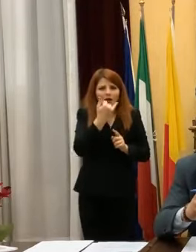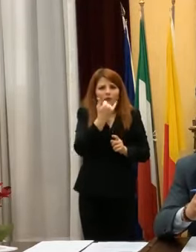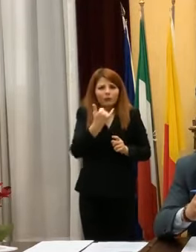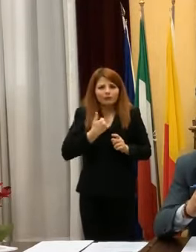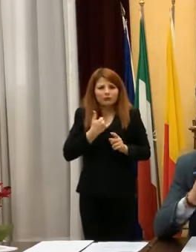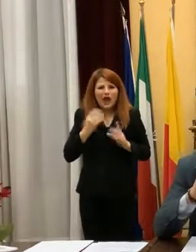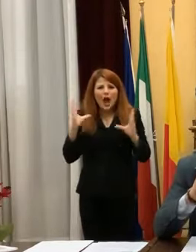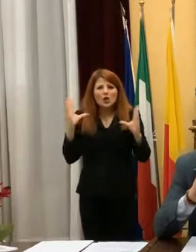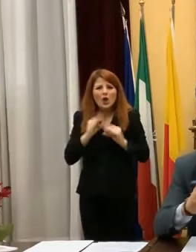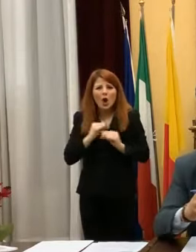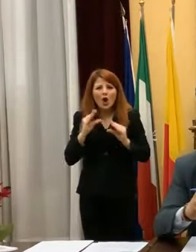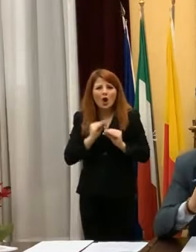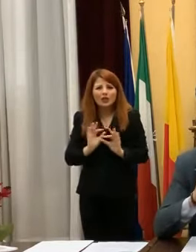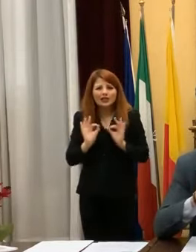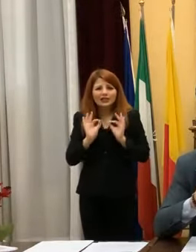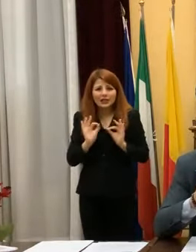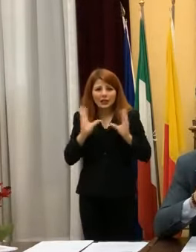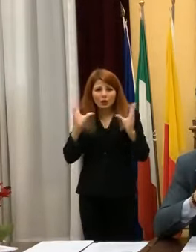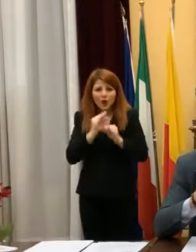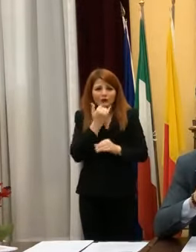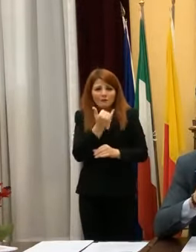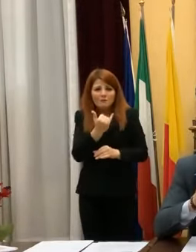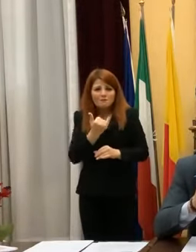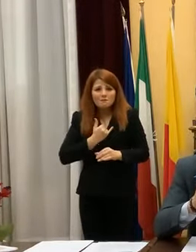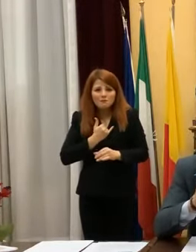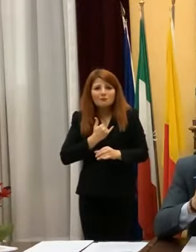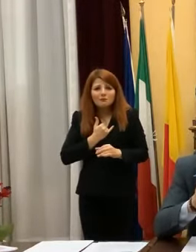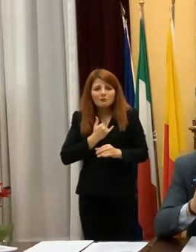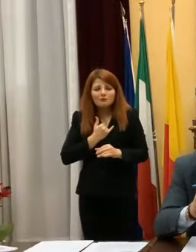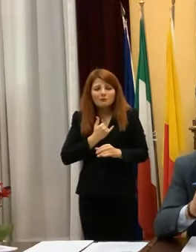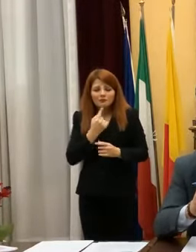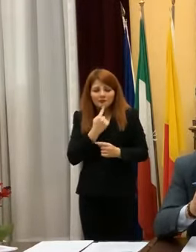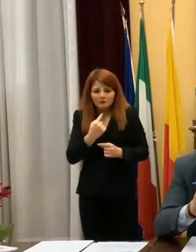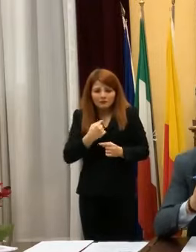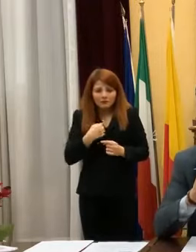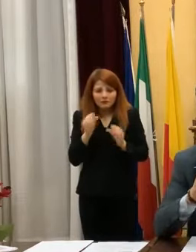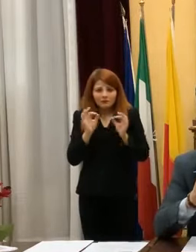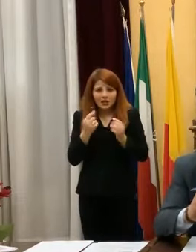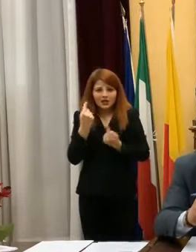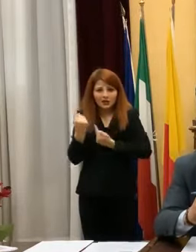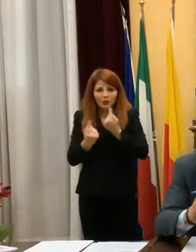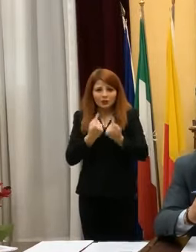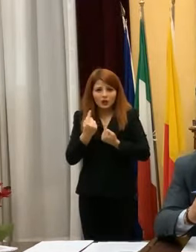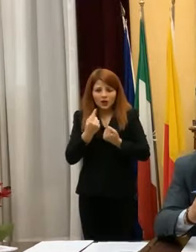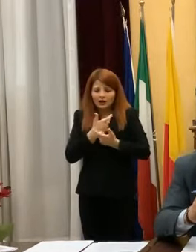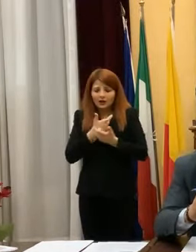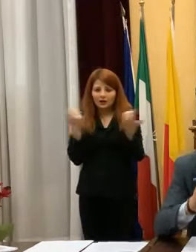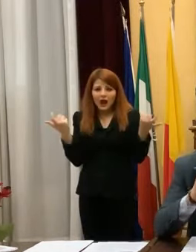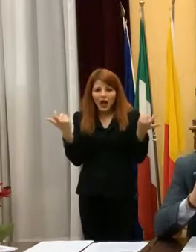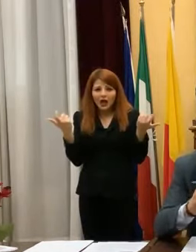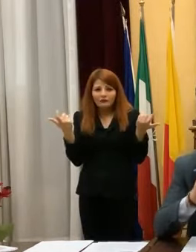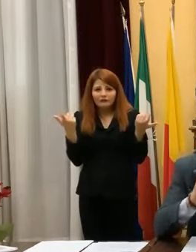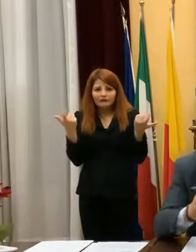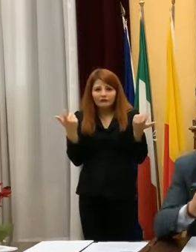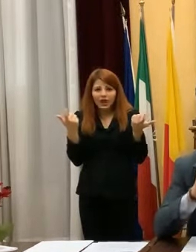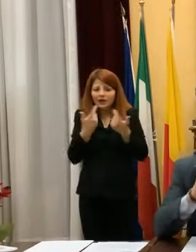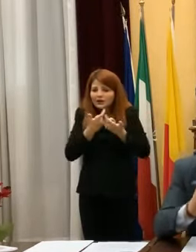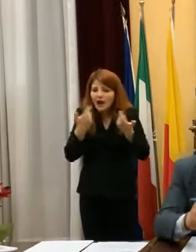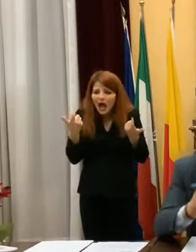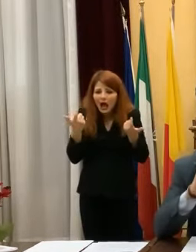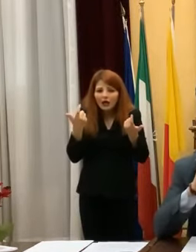vicenda e sono stato contattato perché lì si è registrata l'omissione, la prima